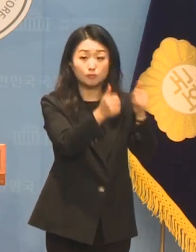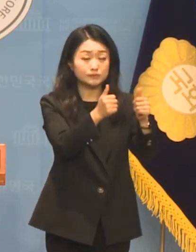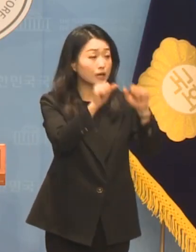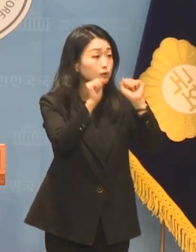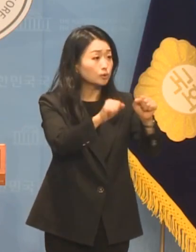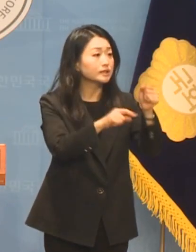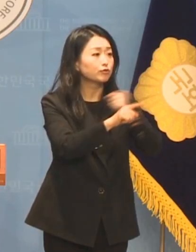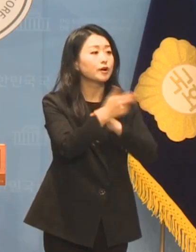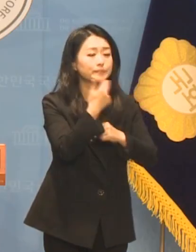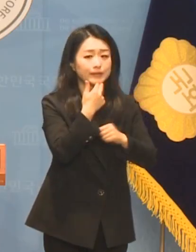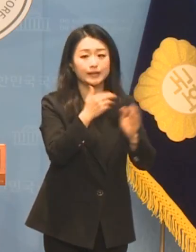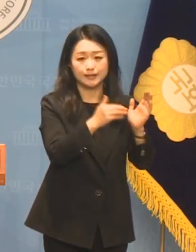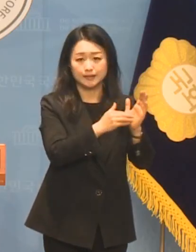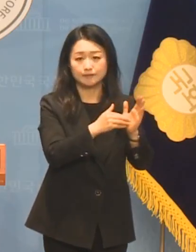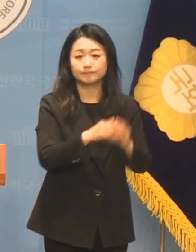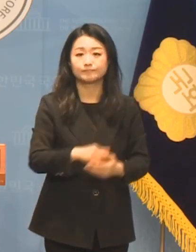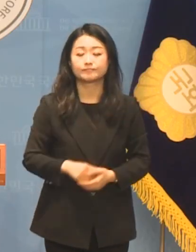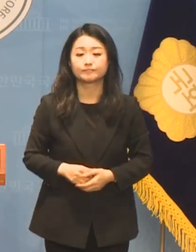존재 이유가 없다 할 것입니다.